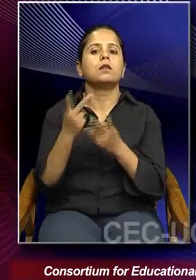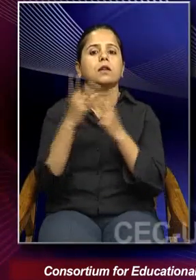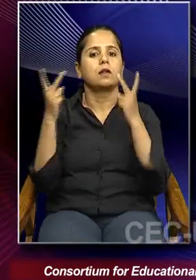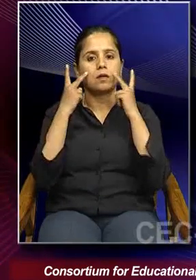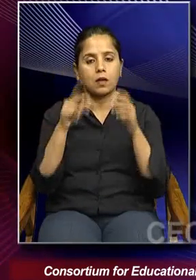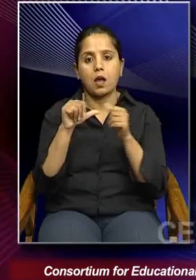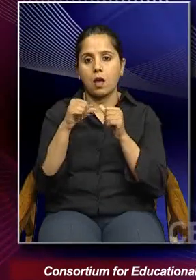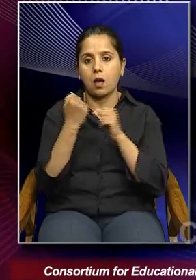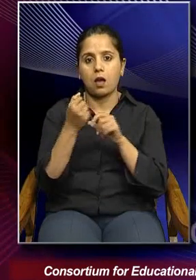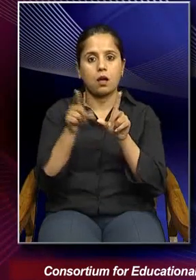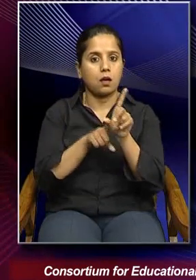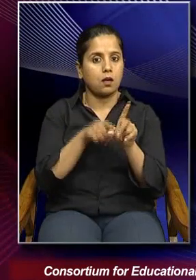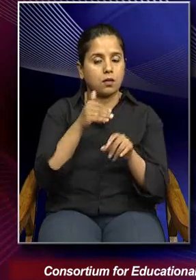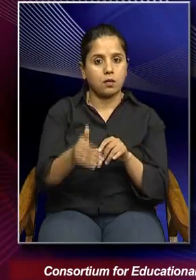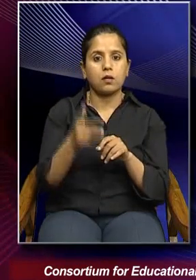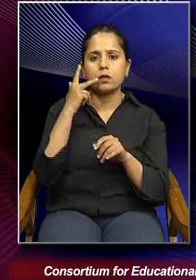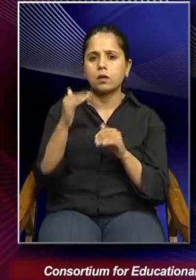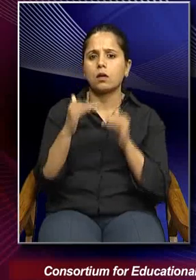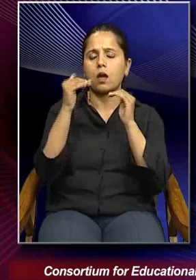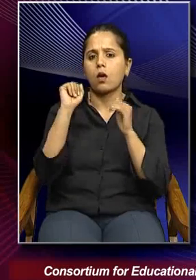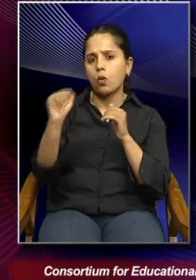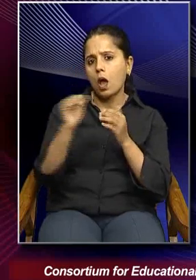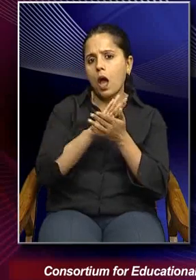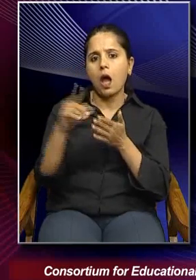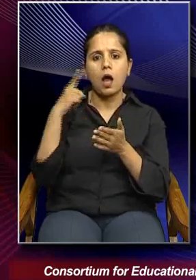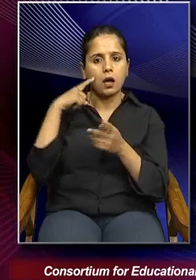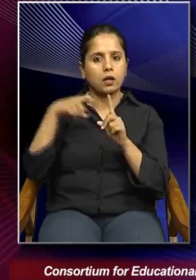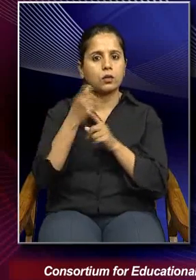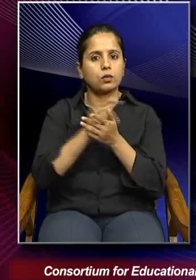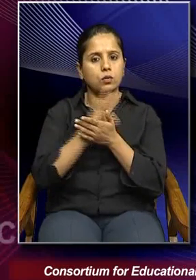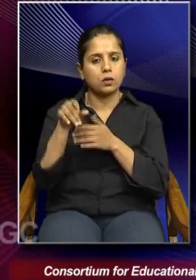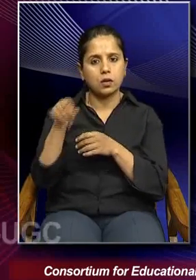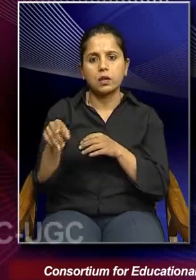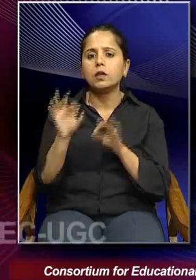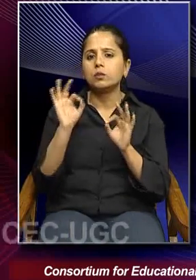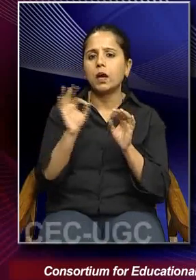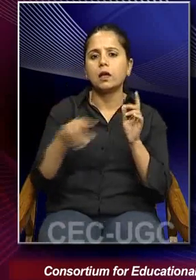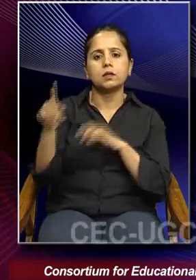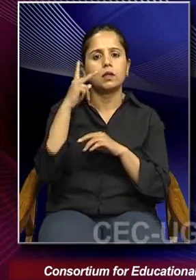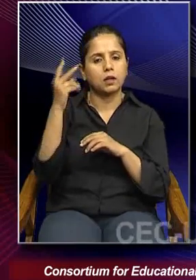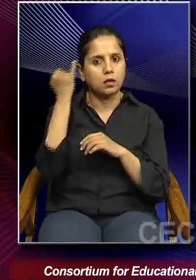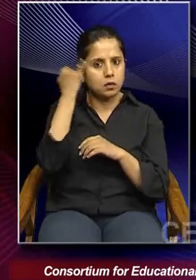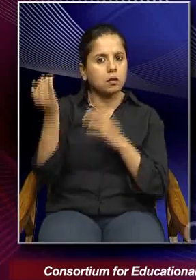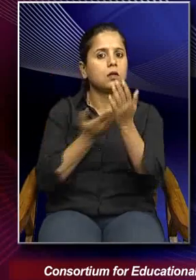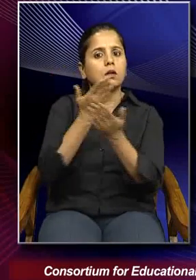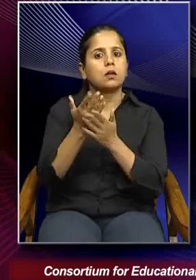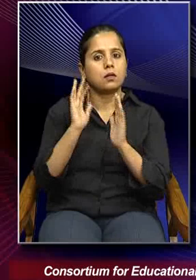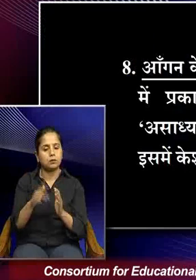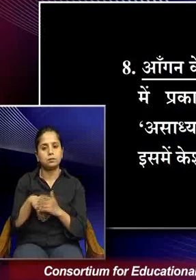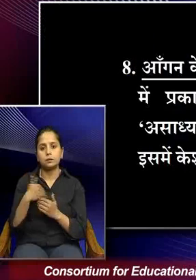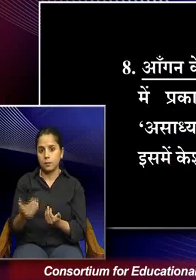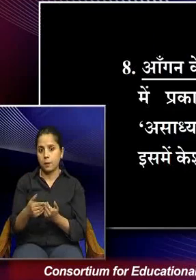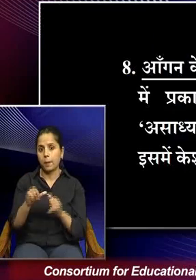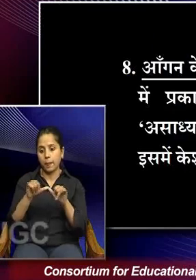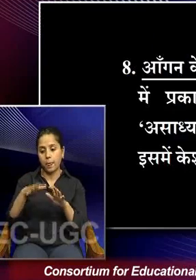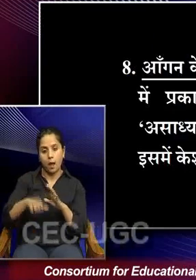अगेन हाईकोर्ट चांद के मध्य से भी अपनी एक विशिष्ट पहचान दर्ज की आंगन के पर